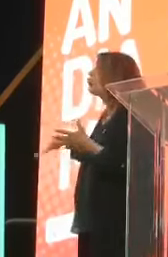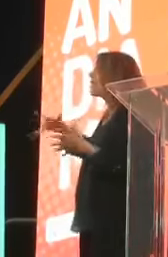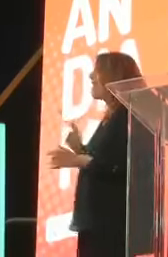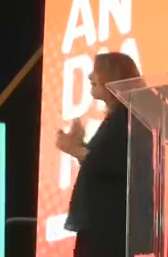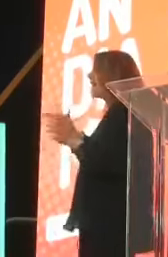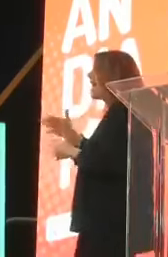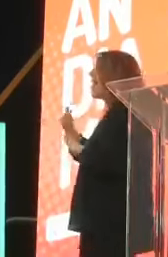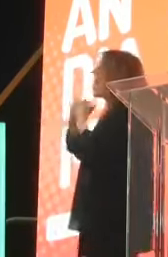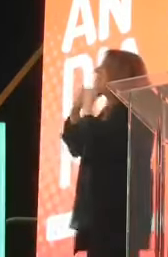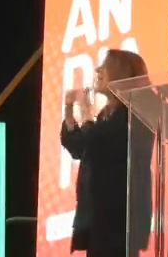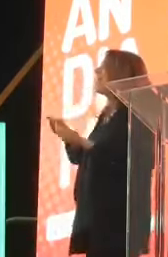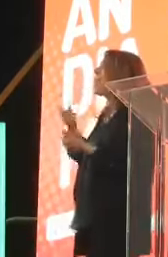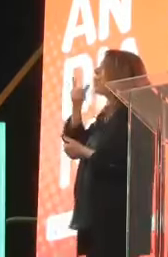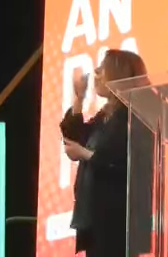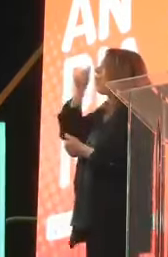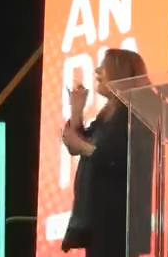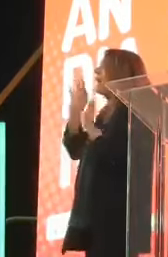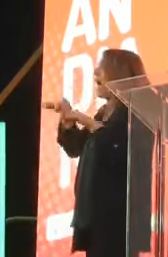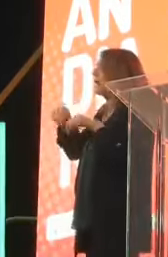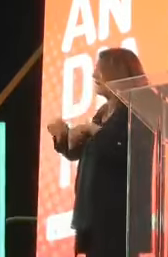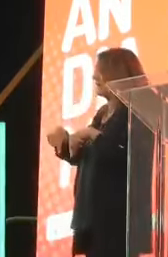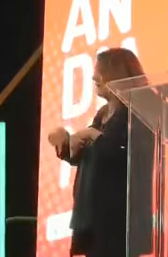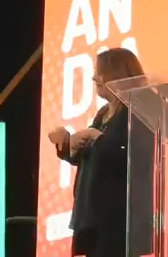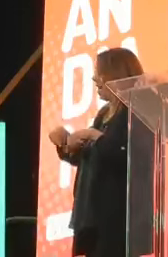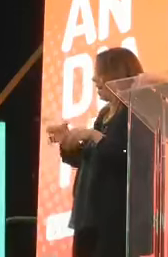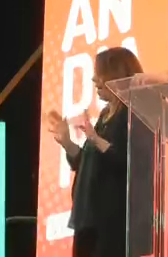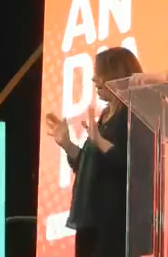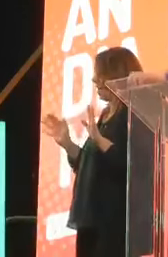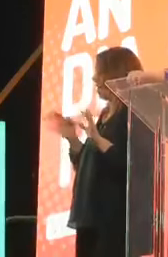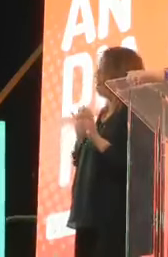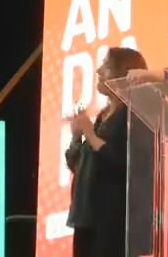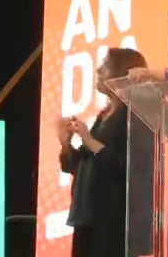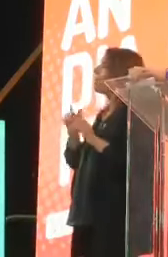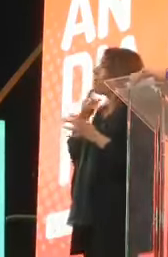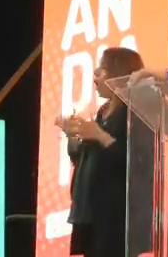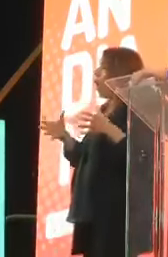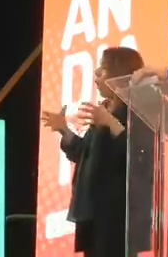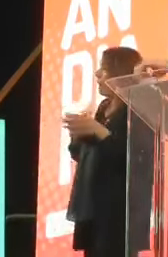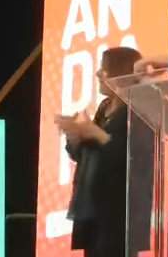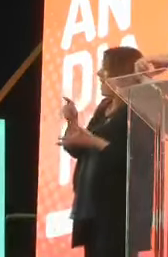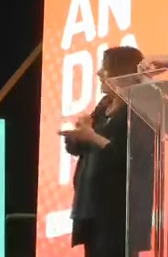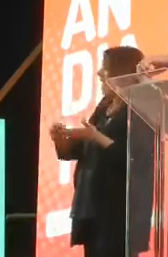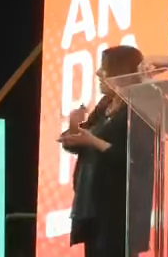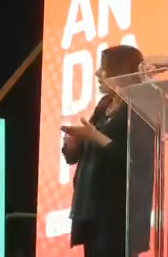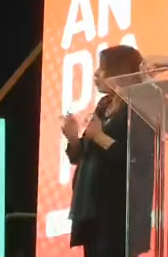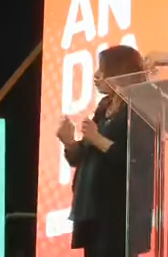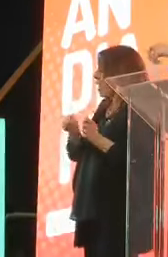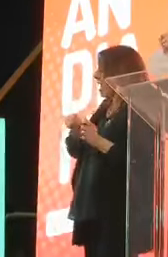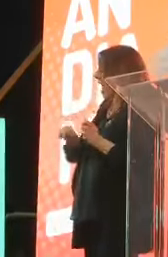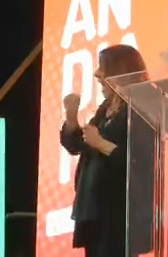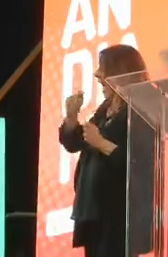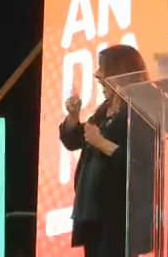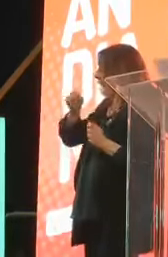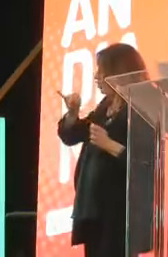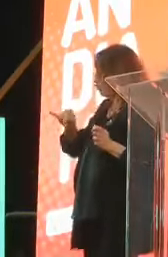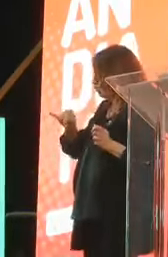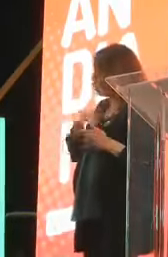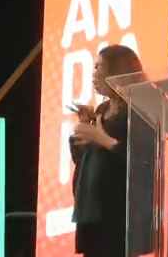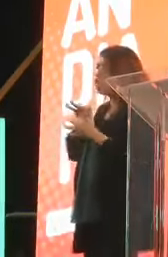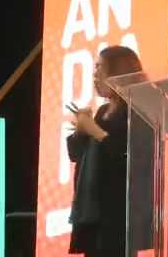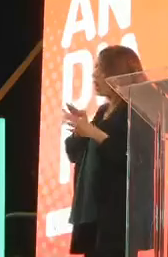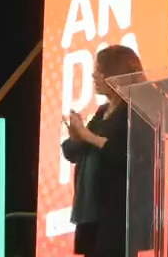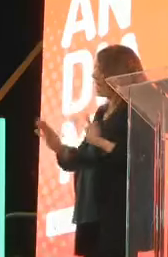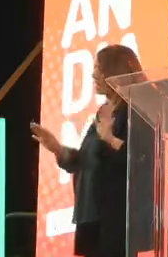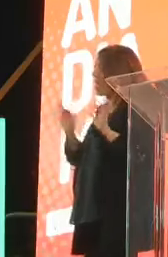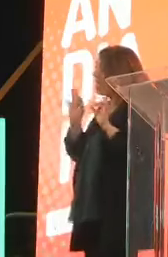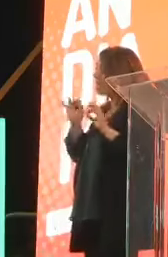in Ungheria. Solidarietà al comitato di redazione e ai giornalisti dell'AGI. Sono gli